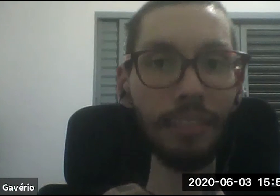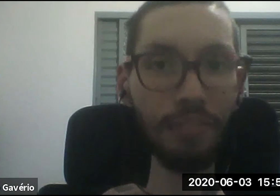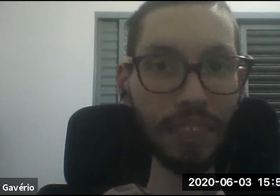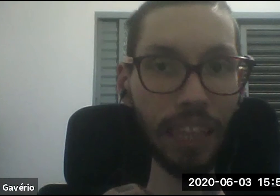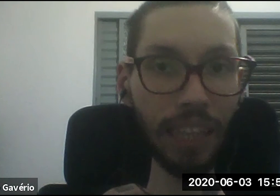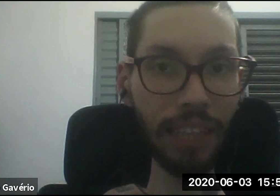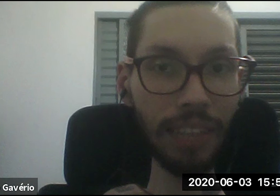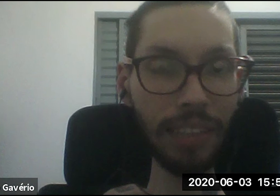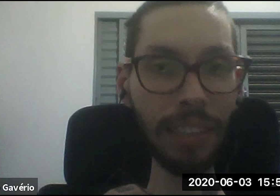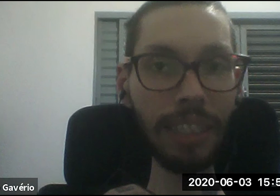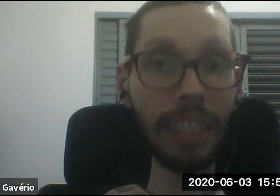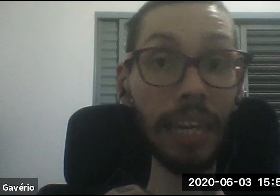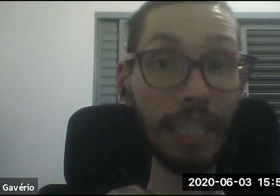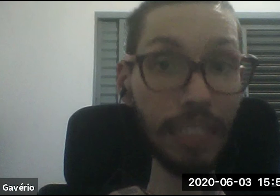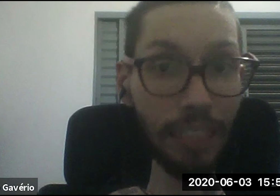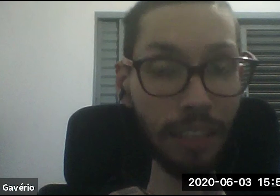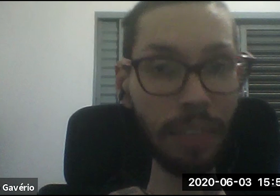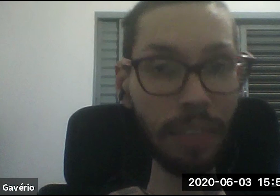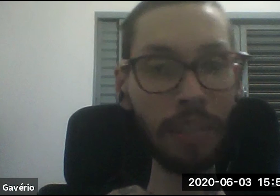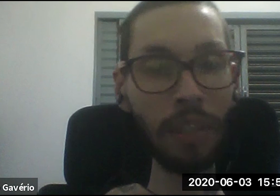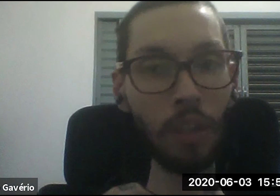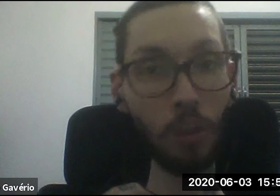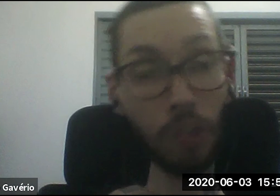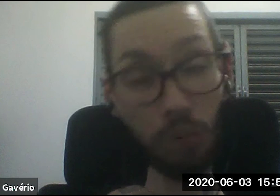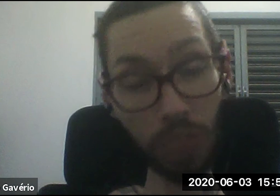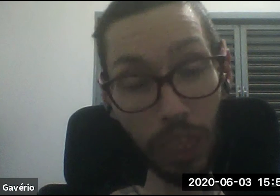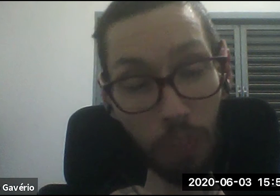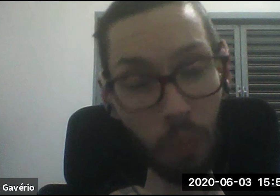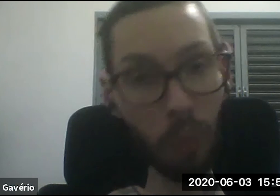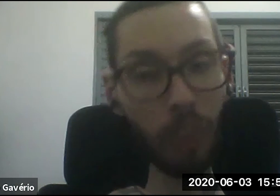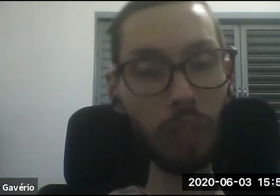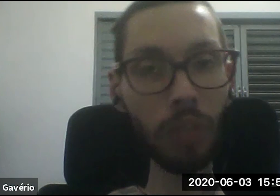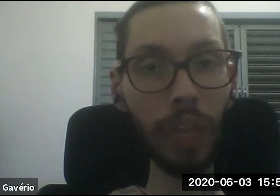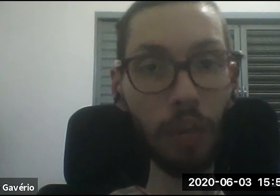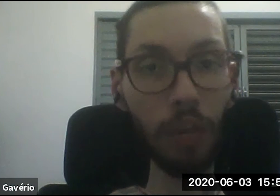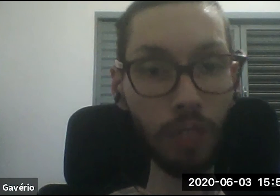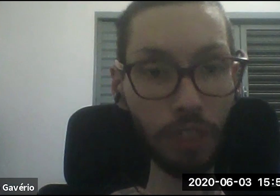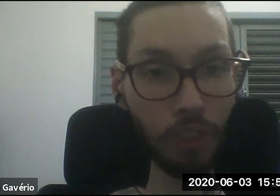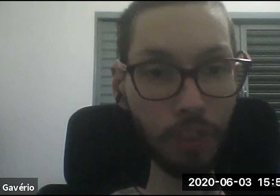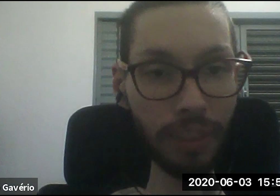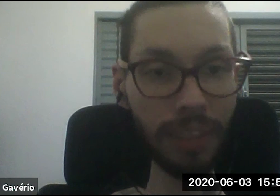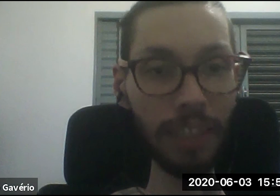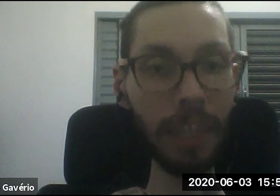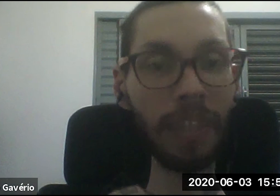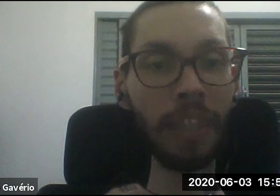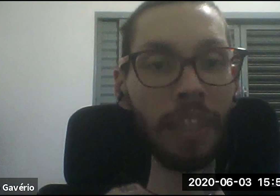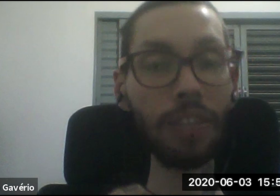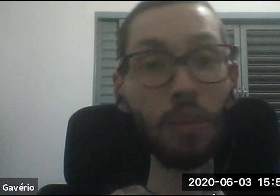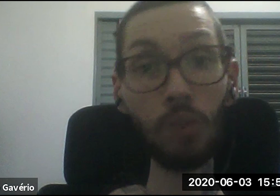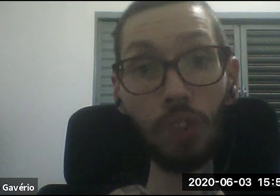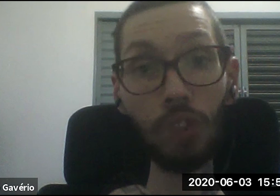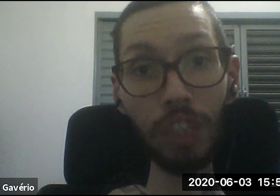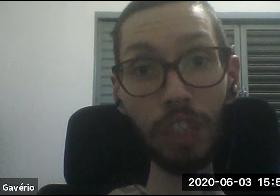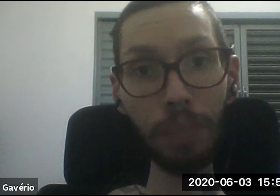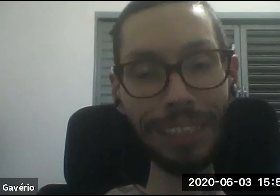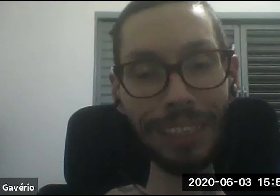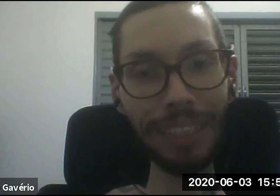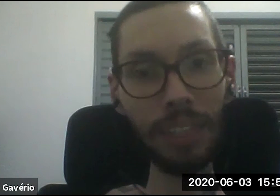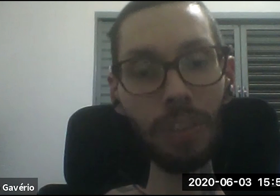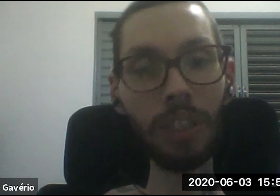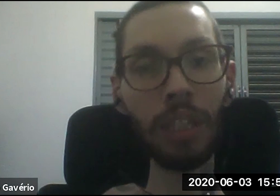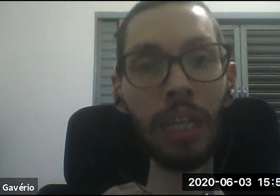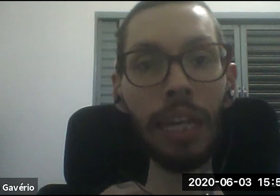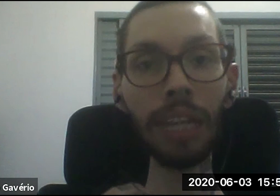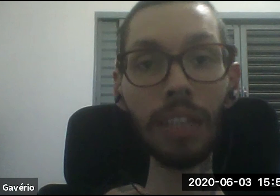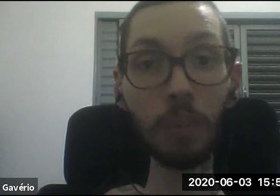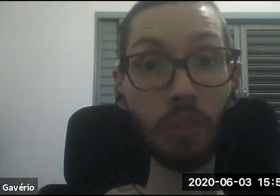das deficiências. E aí, o que eu temo muito, e é algo que a gente precisa discutir